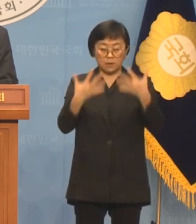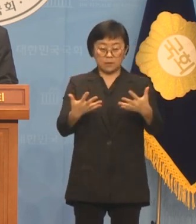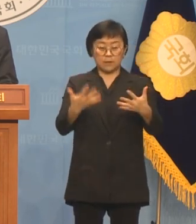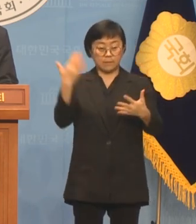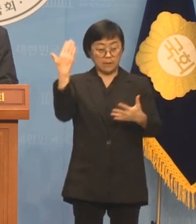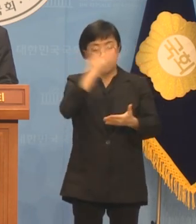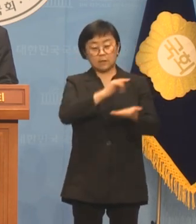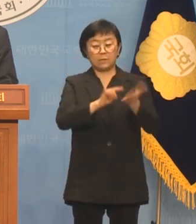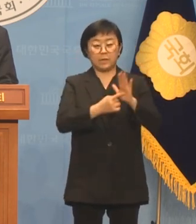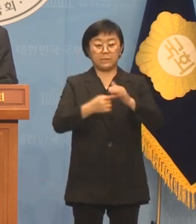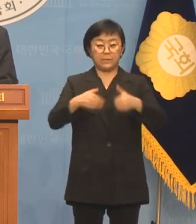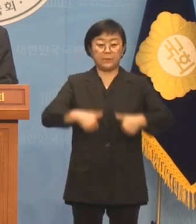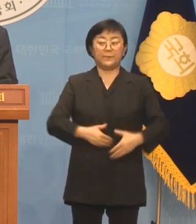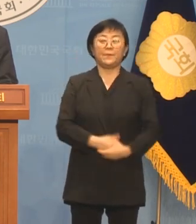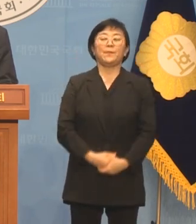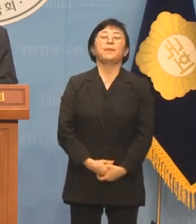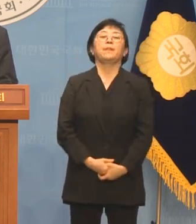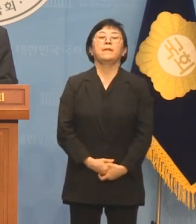명명백백히 밝히십시오.